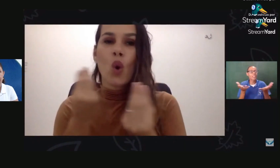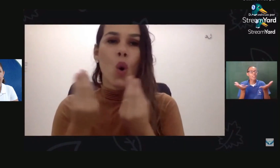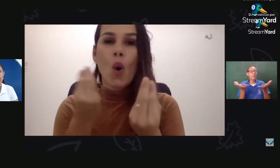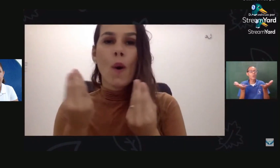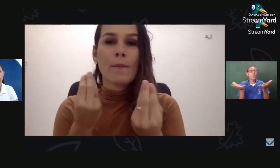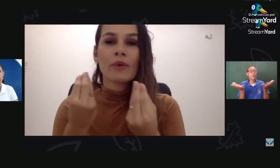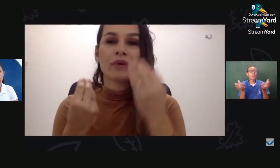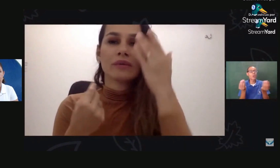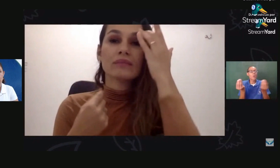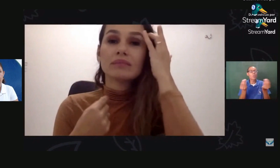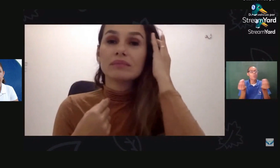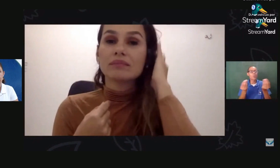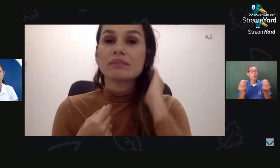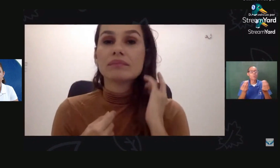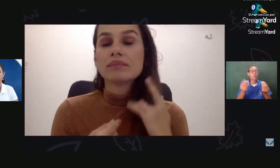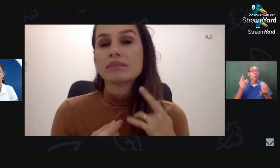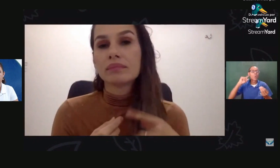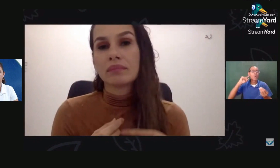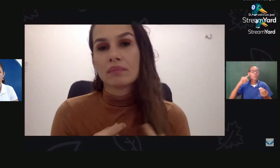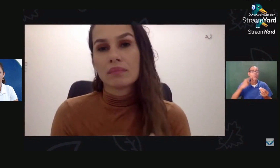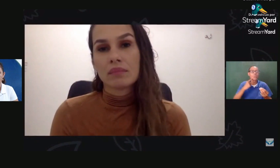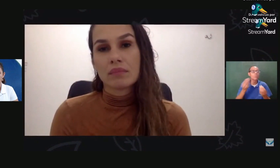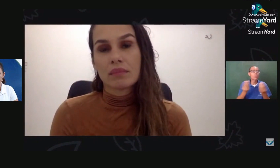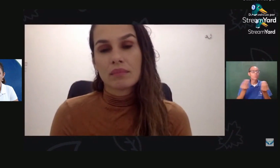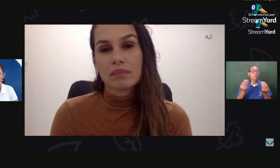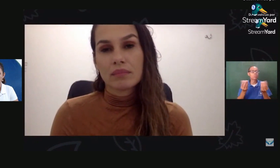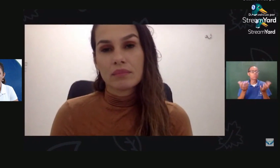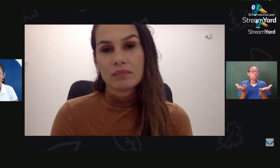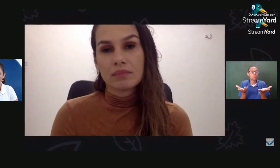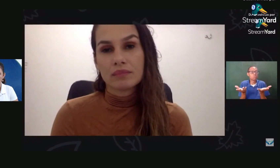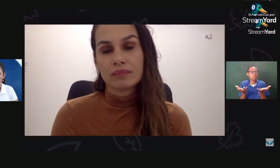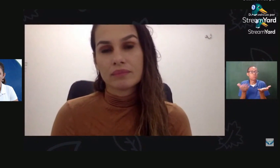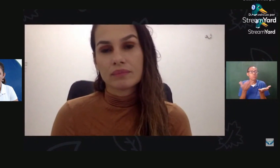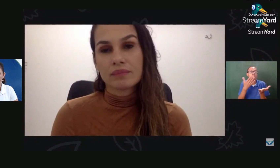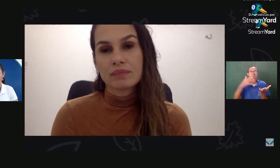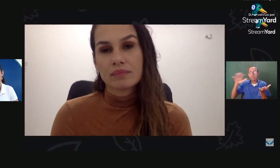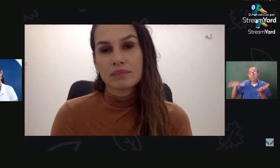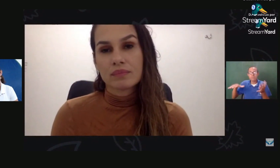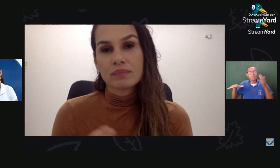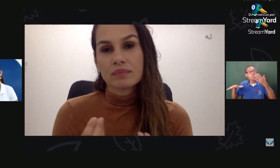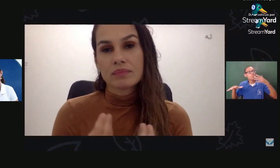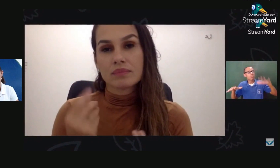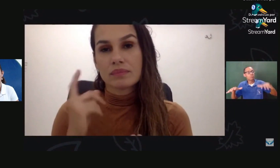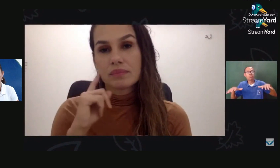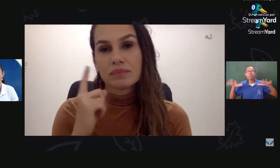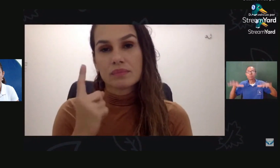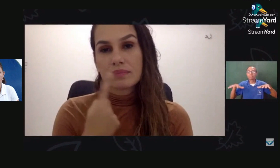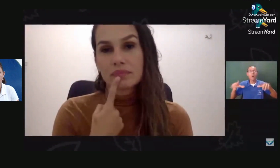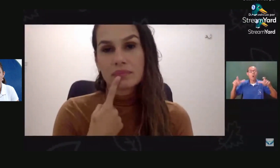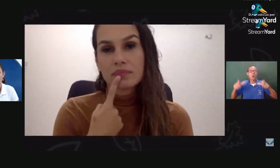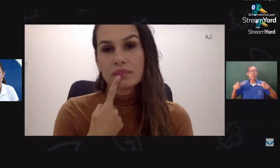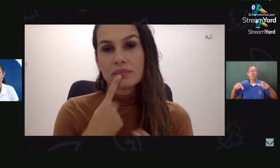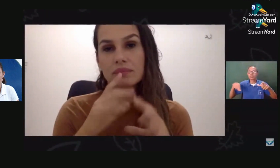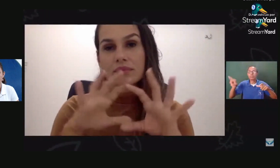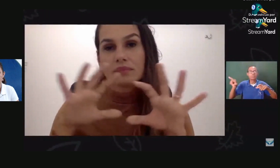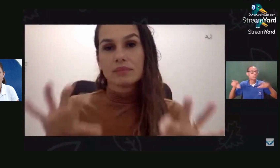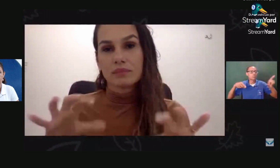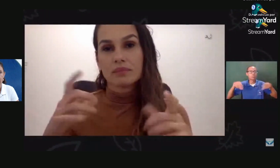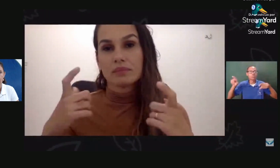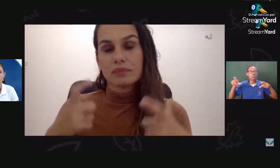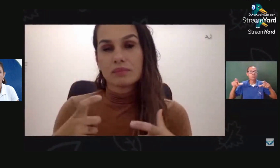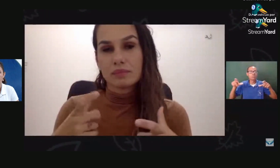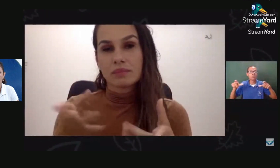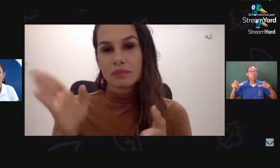E, infelizmente, a gente percebe, então, que há uma diminuição. Como que, aí eu pergunto, né, como que os surdos,